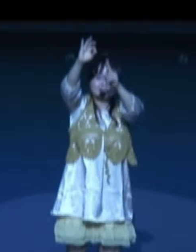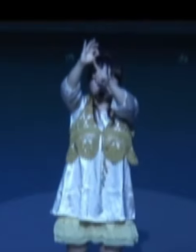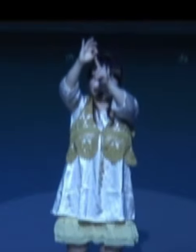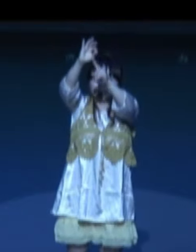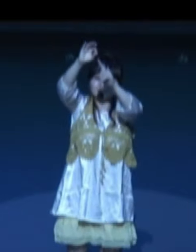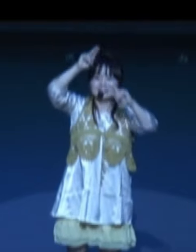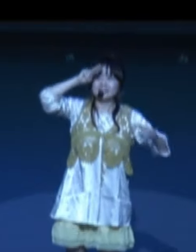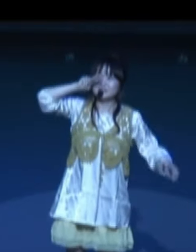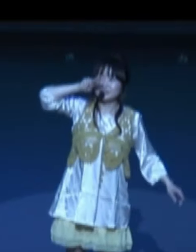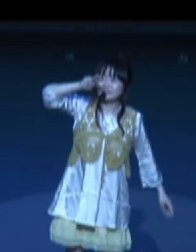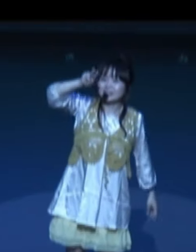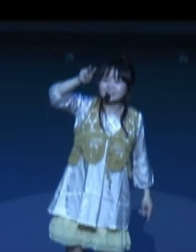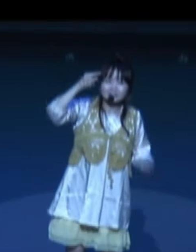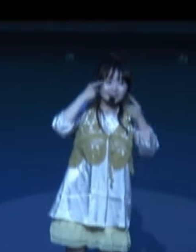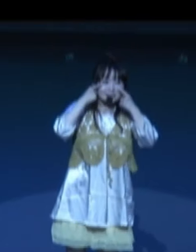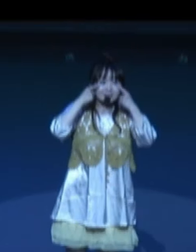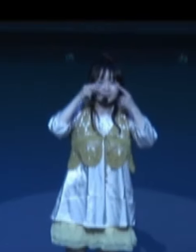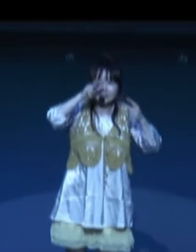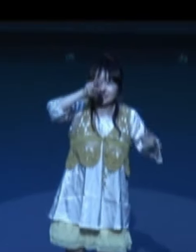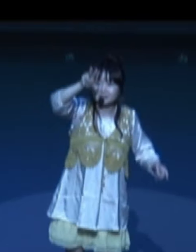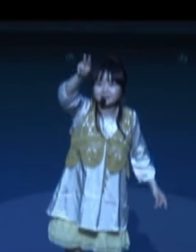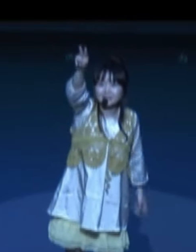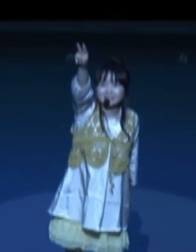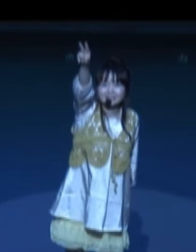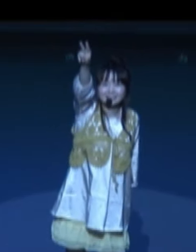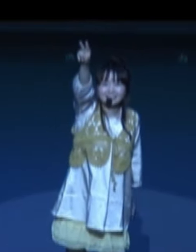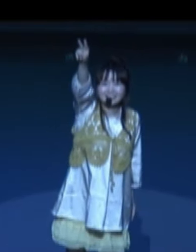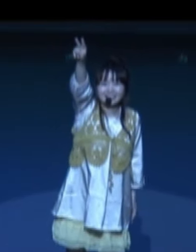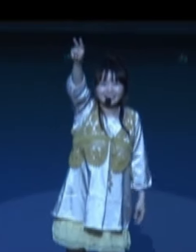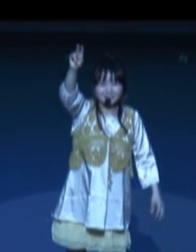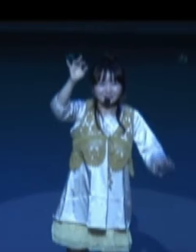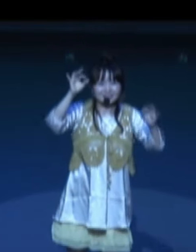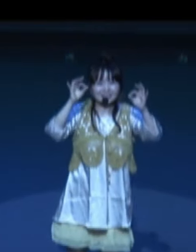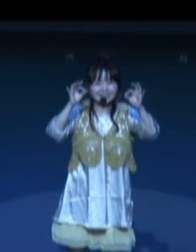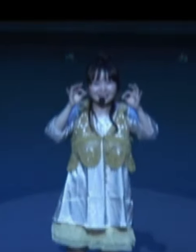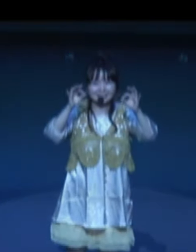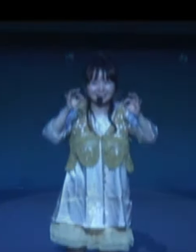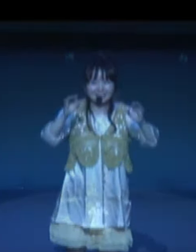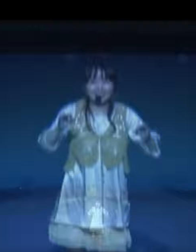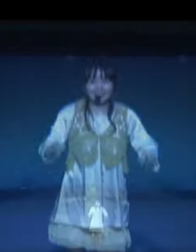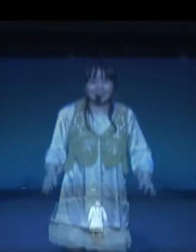2つの目で言います。バッチリですね。